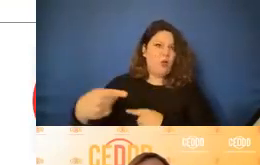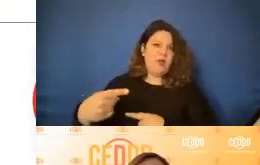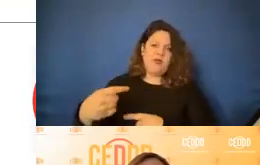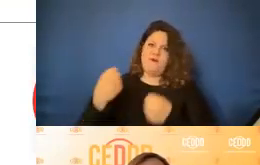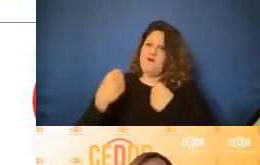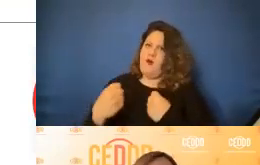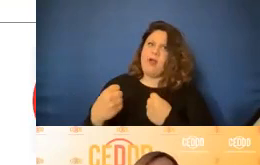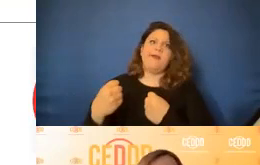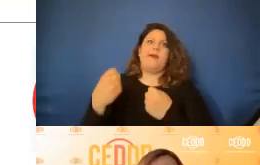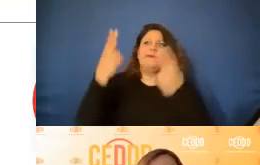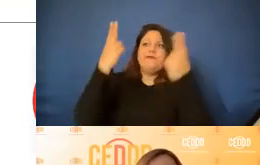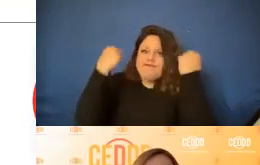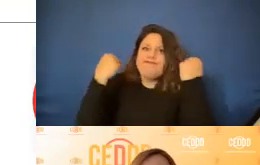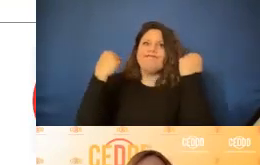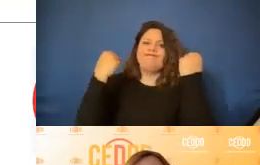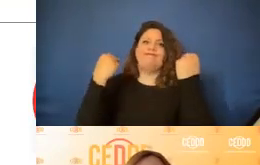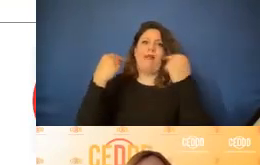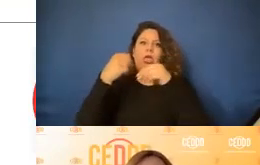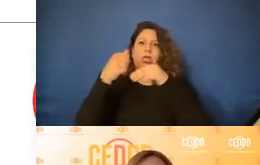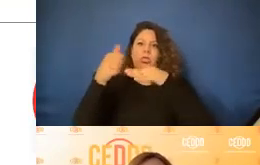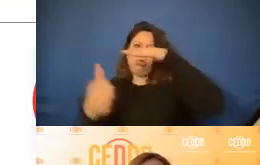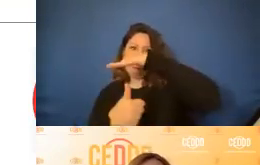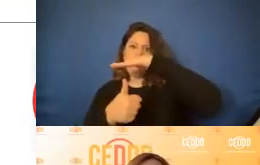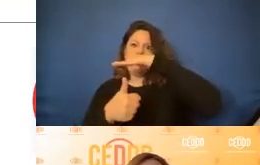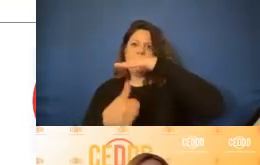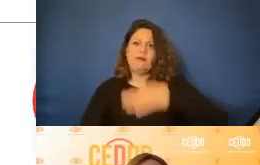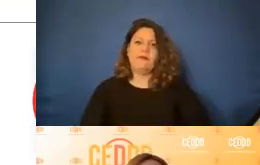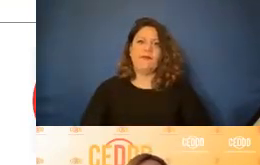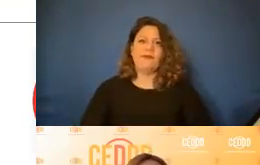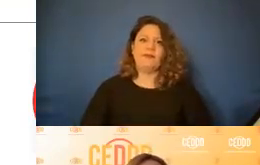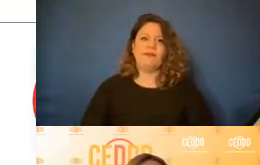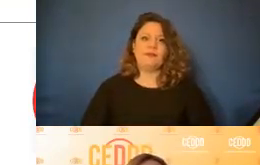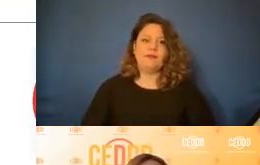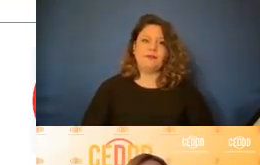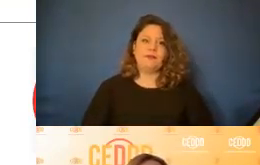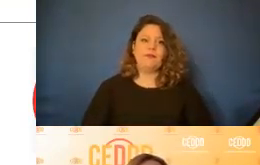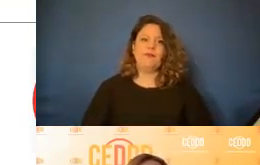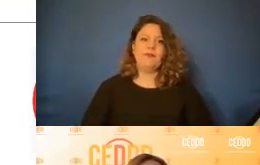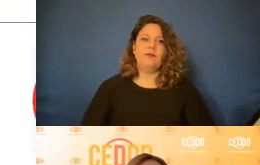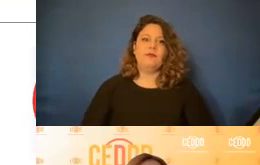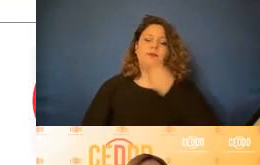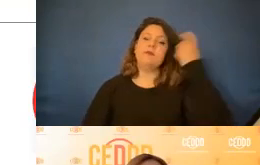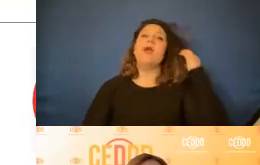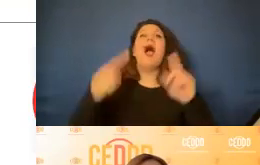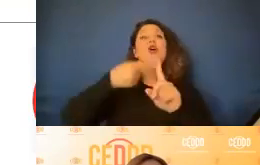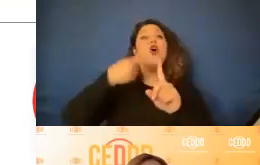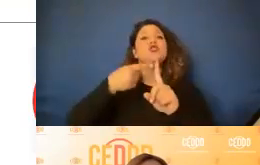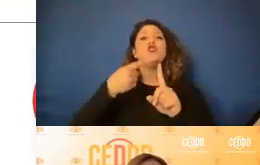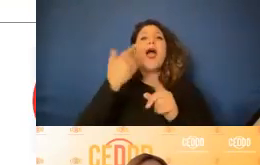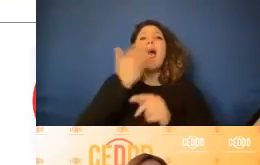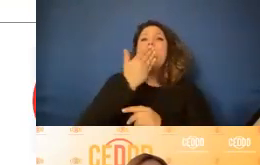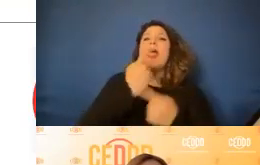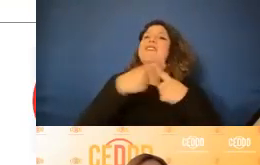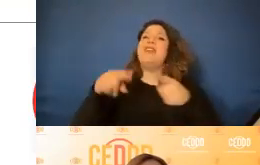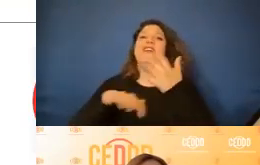de sumisión e inferioridad. Hay que distinguir que el acoso escolar no es violencia escolar, porque el